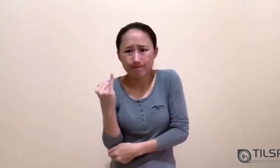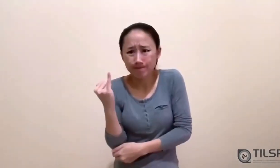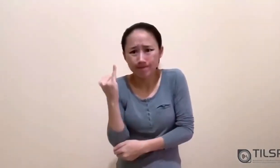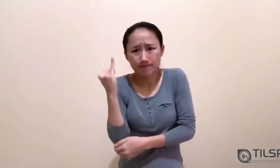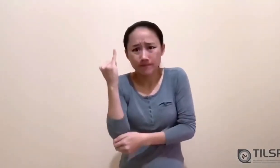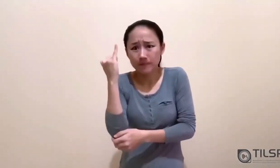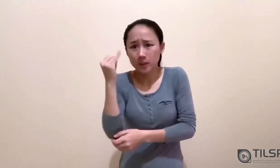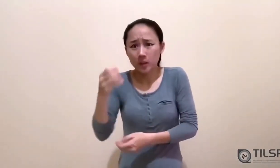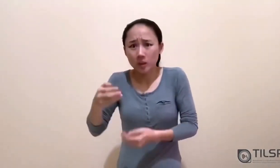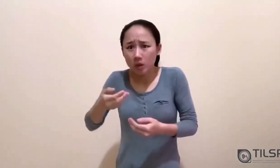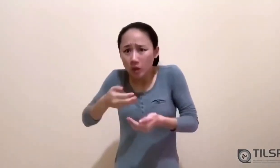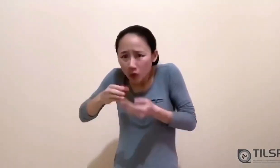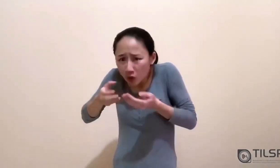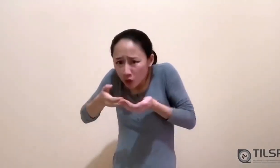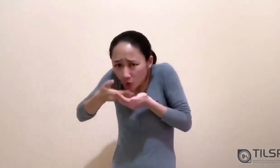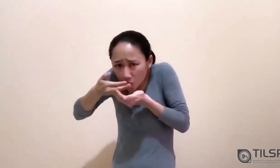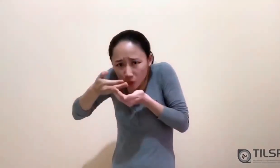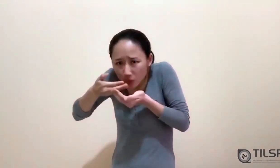não conseguia comer aquilo.